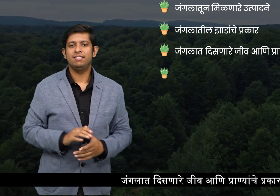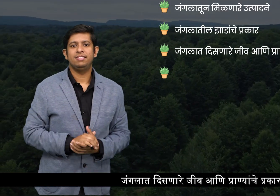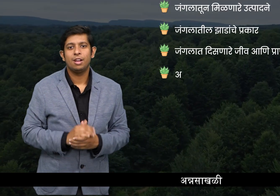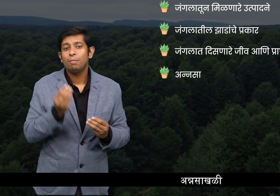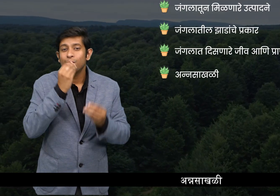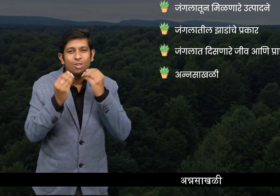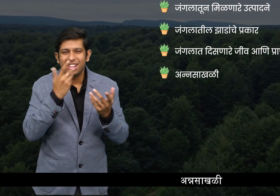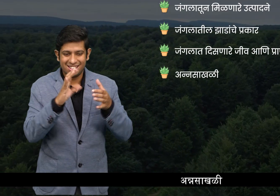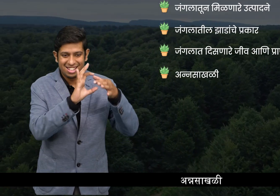अन्न साखळी,